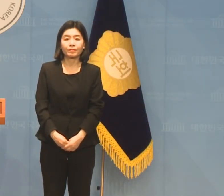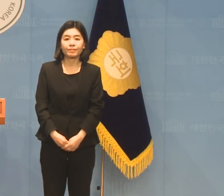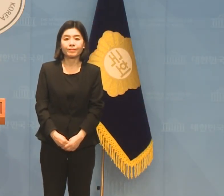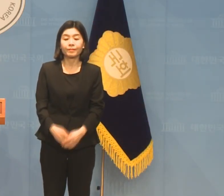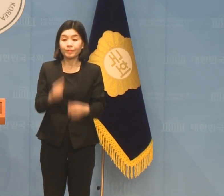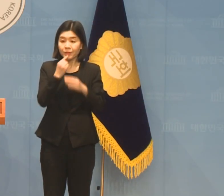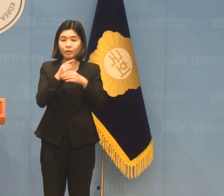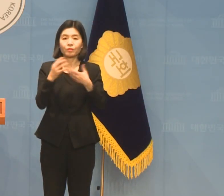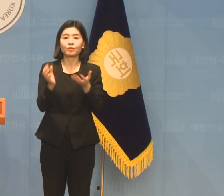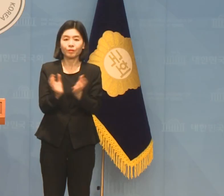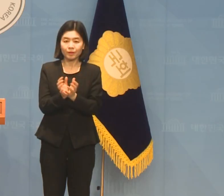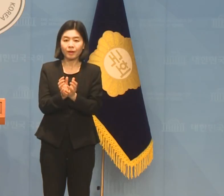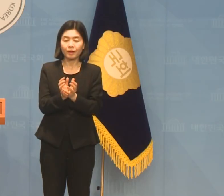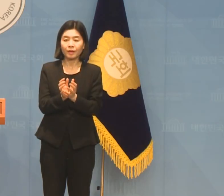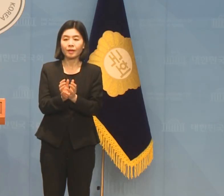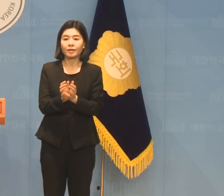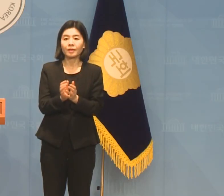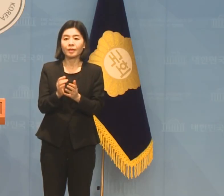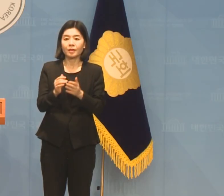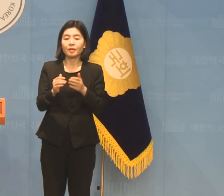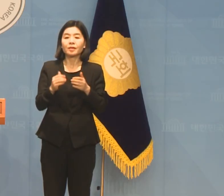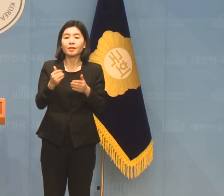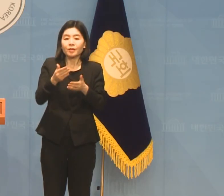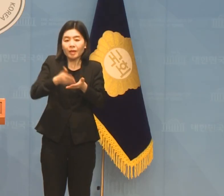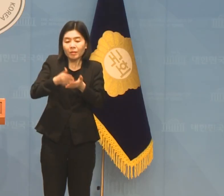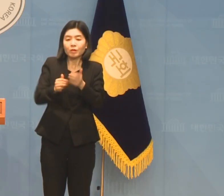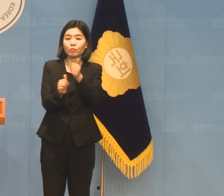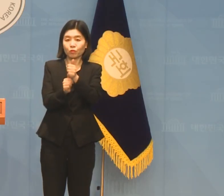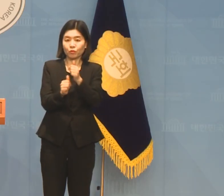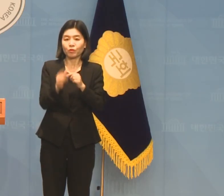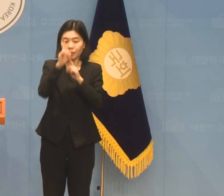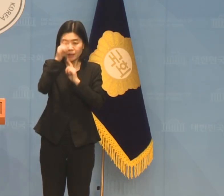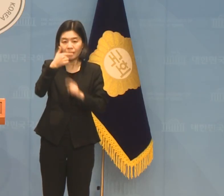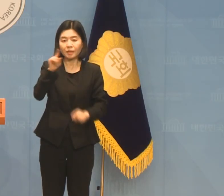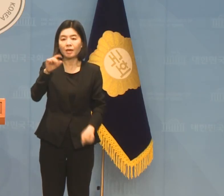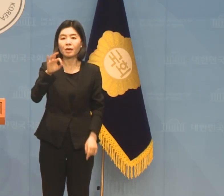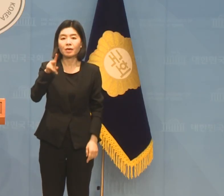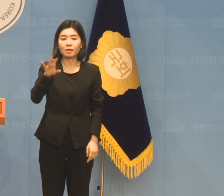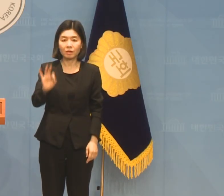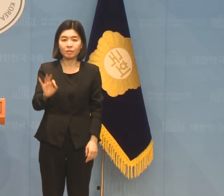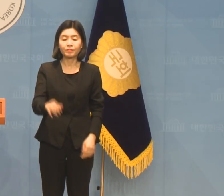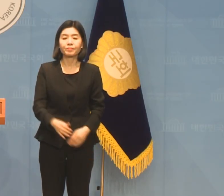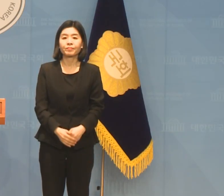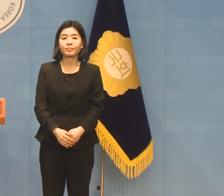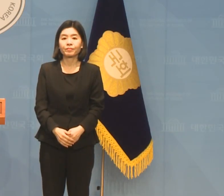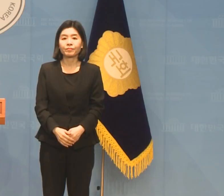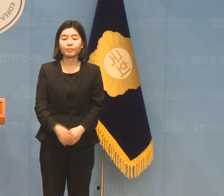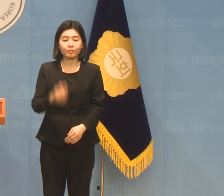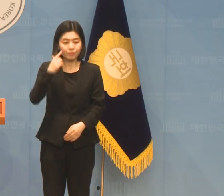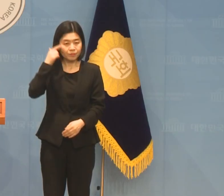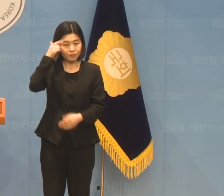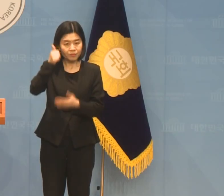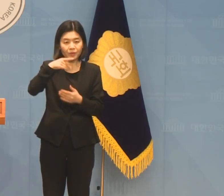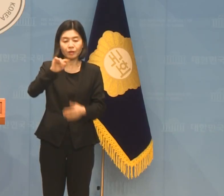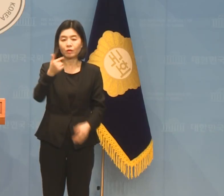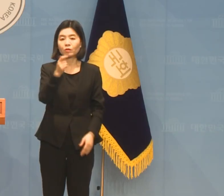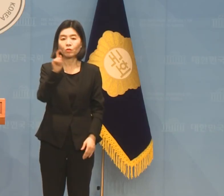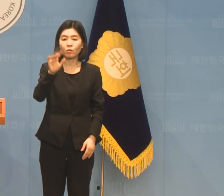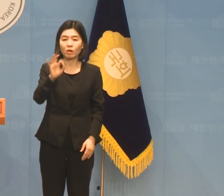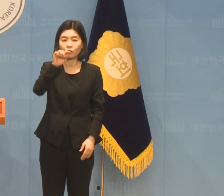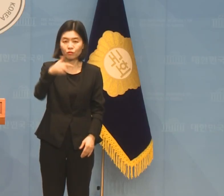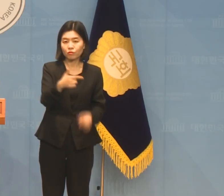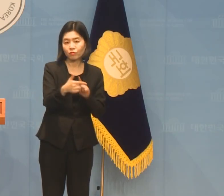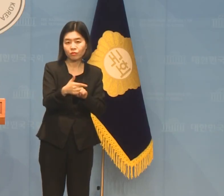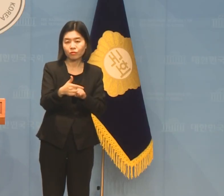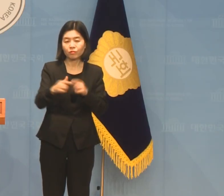네, 더불어민주당 상근 부대변인 이나영입니다. 정광훈 목사는 내란 속의 윤석열을